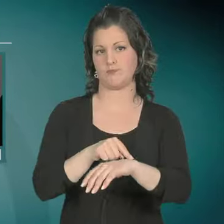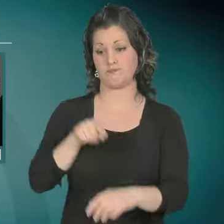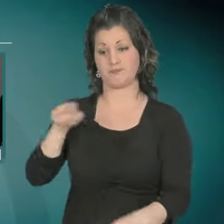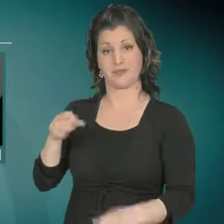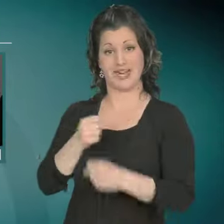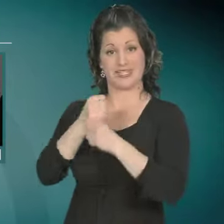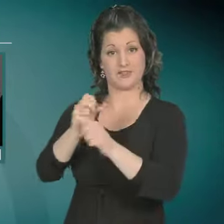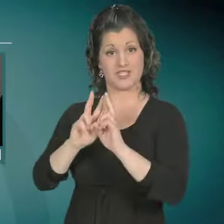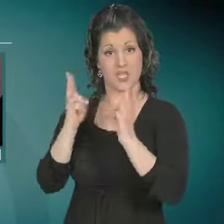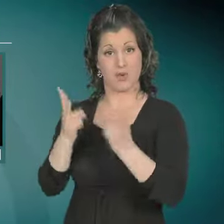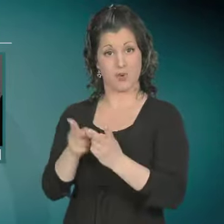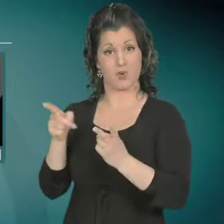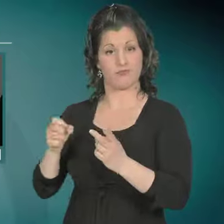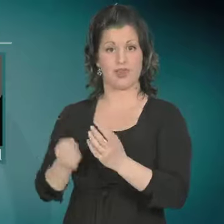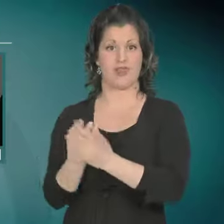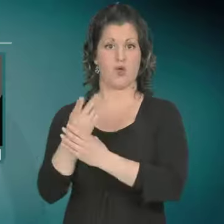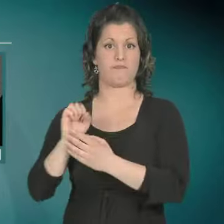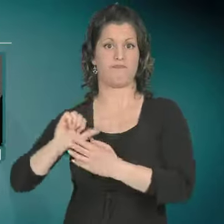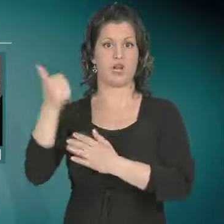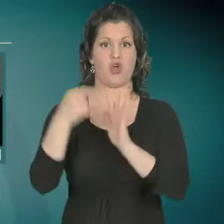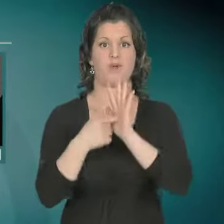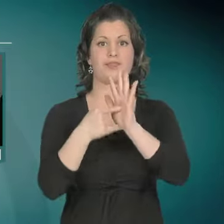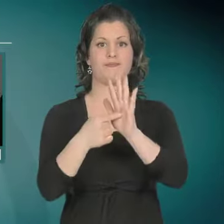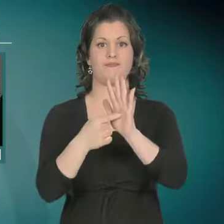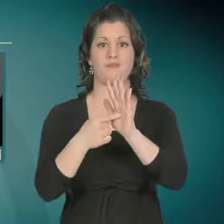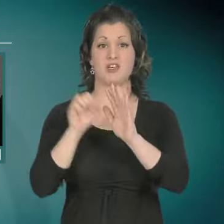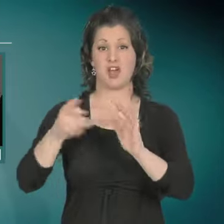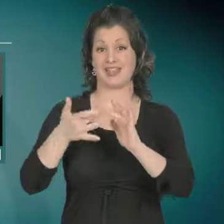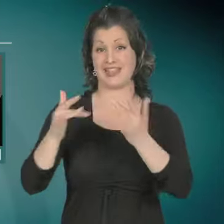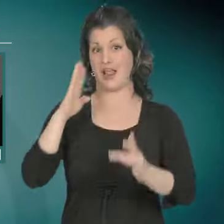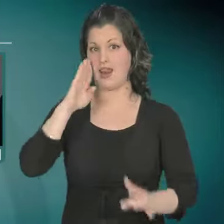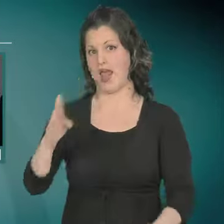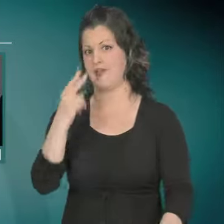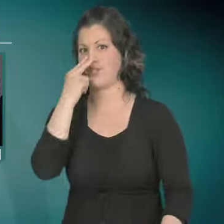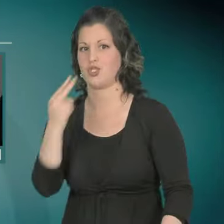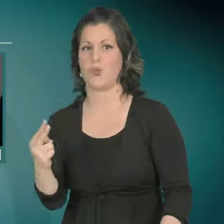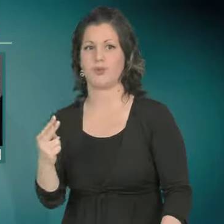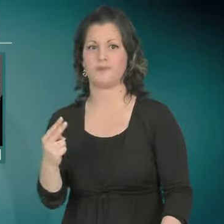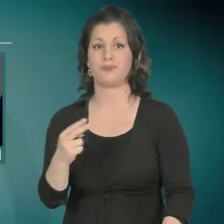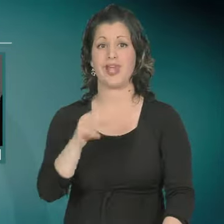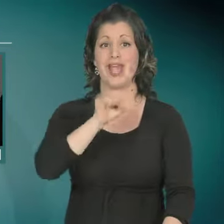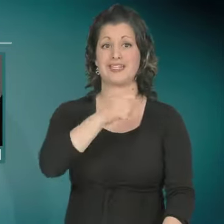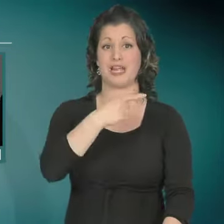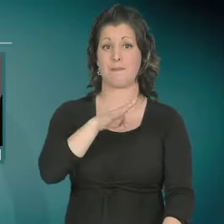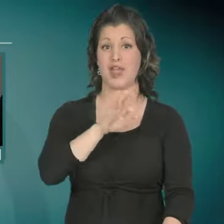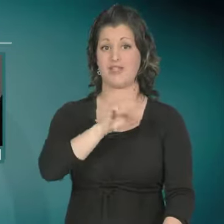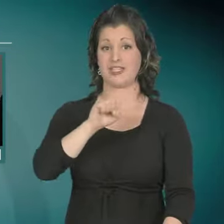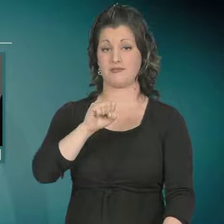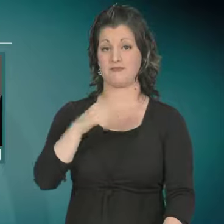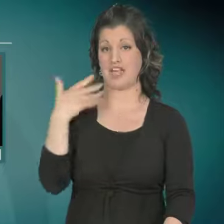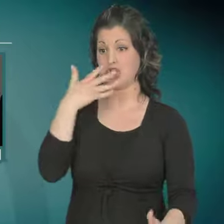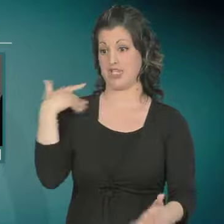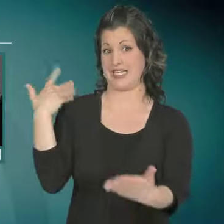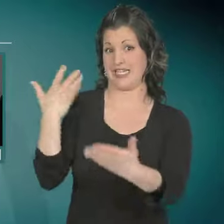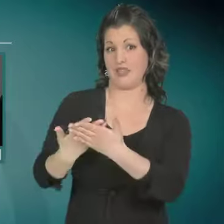statt. Diese Delegiertenversammlung kann erstmals direkt live über das Internet mitverfolgt werden. Der